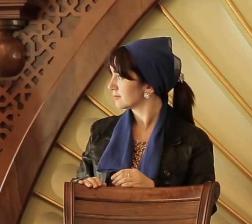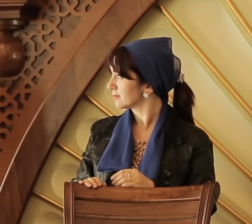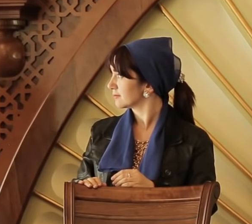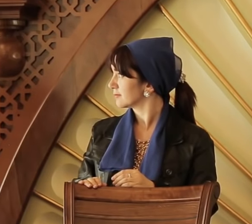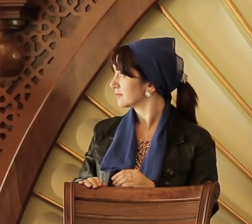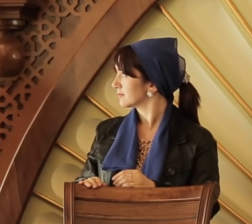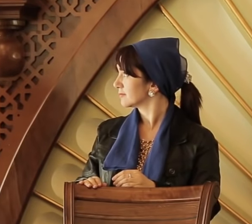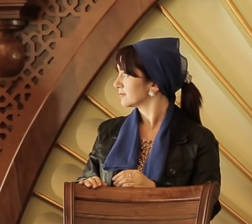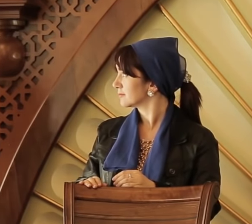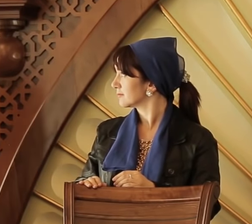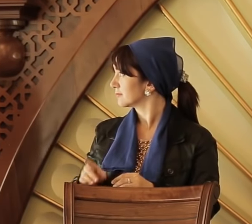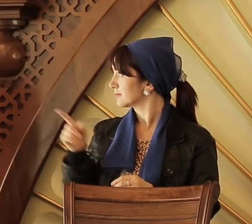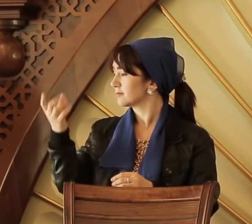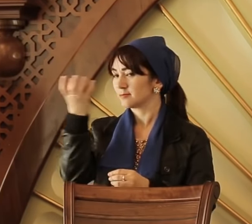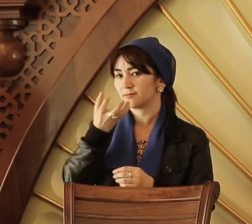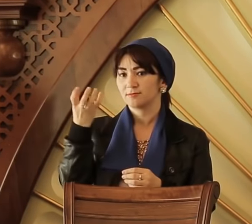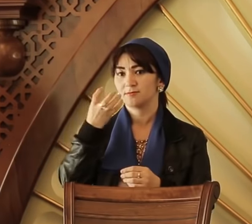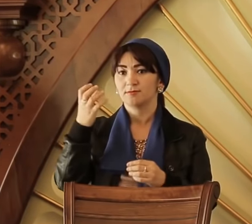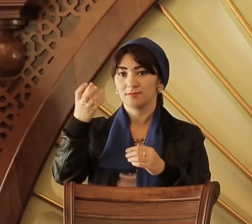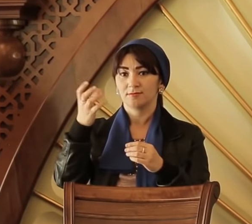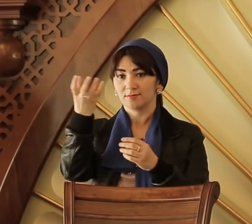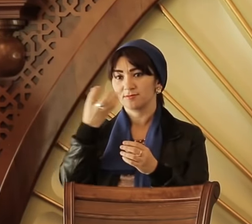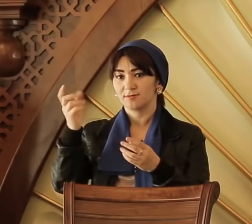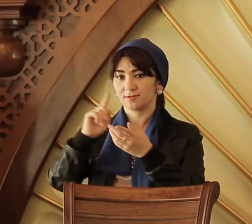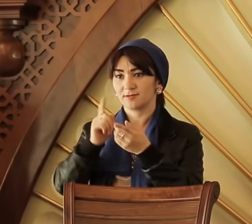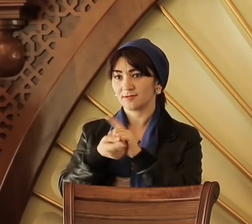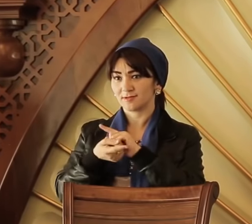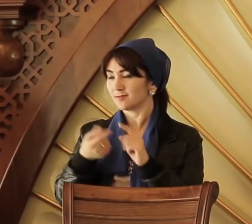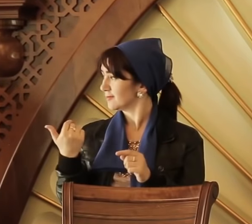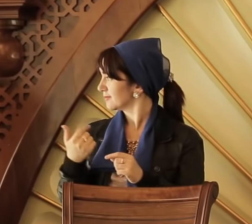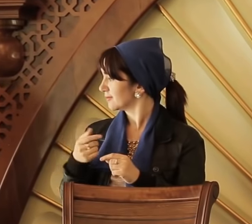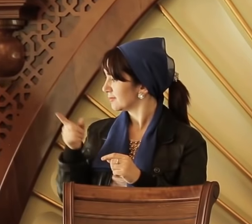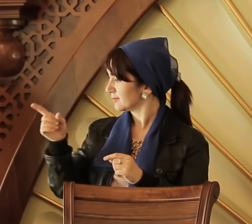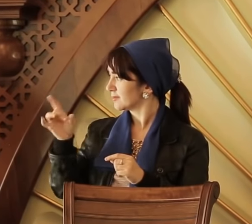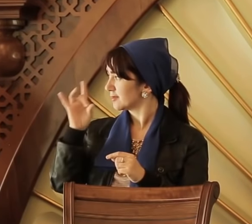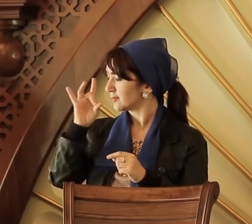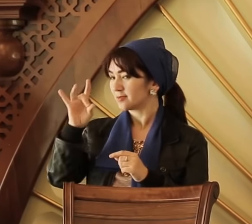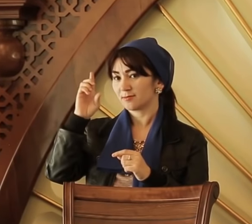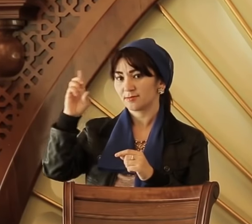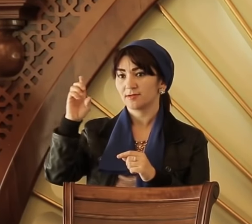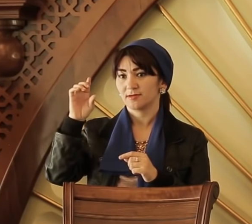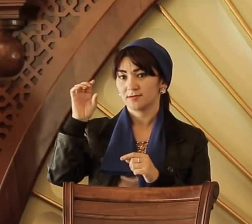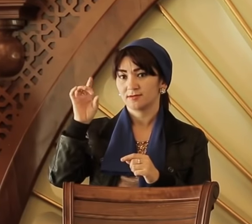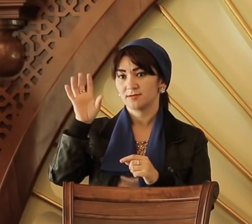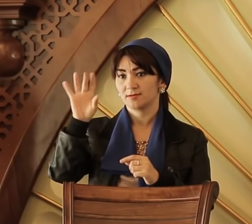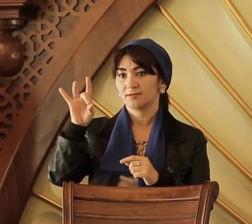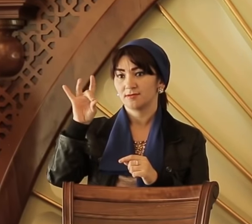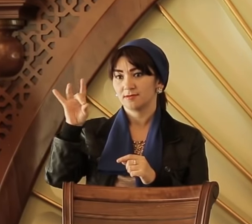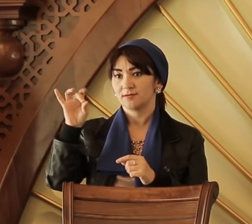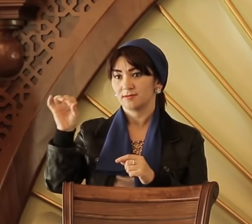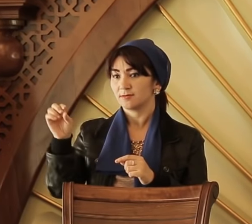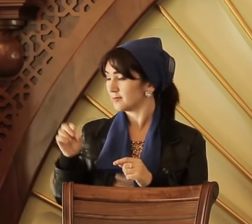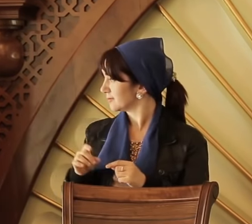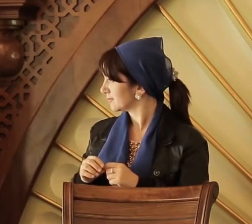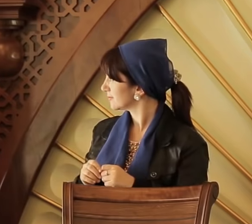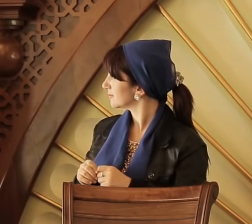ijtimoiy sokinning kasrat iste'molidan piyolaga aylantirgan. Mana bu mana r b yo alif lam lam deb mana